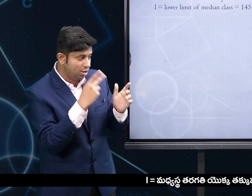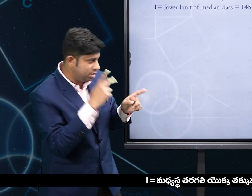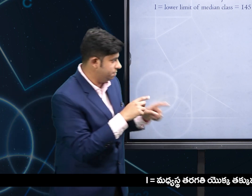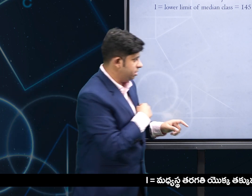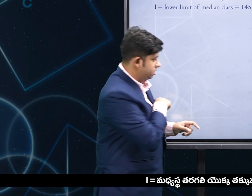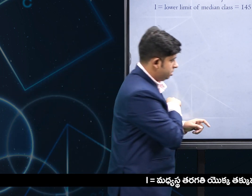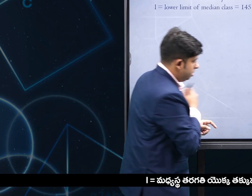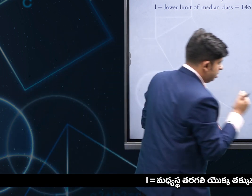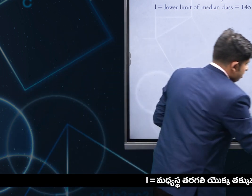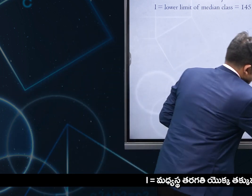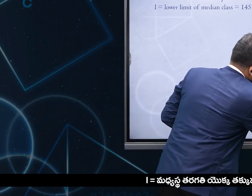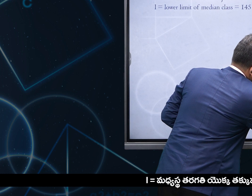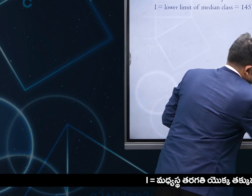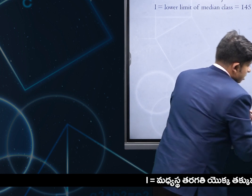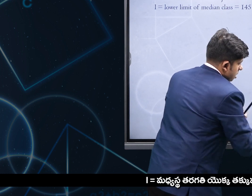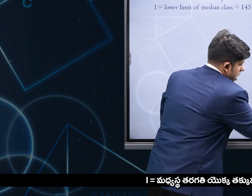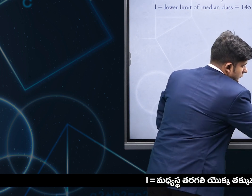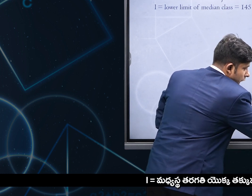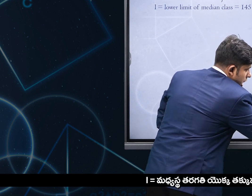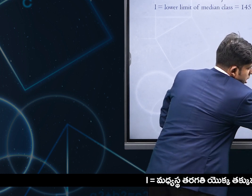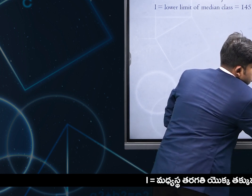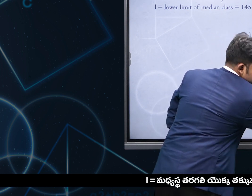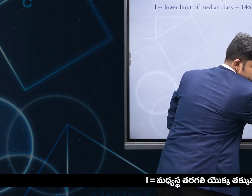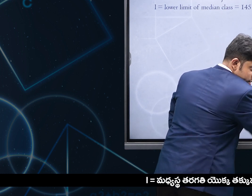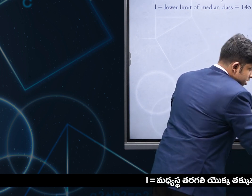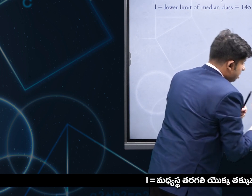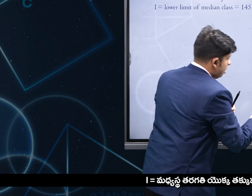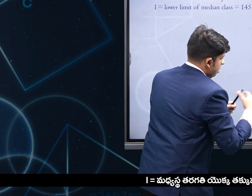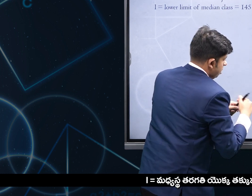మధ్యస్థ తరగతి యొక్క తక్కువ పరిమితి = 145.